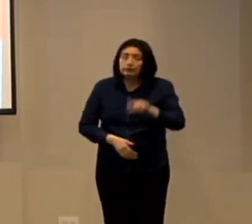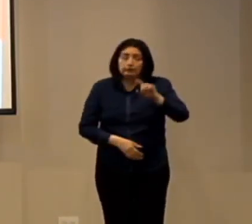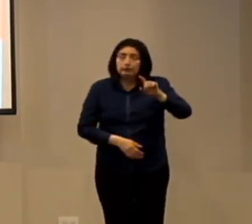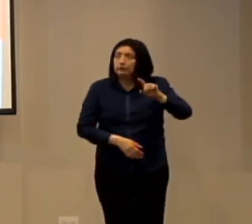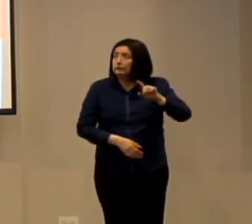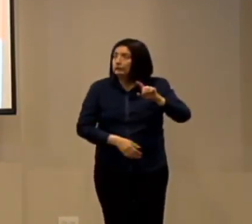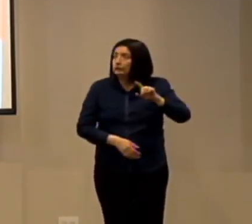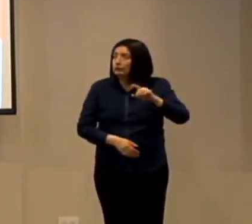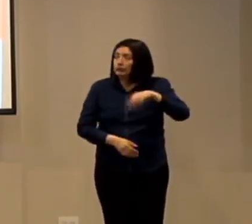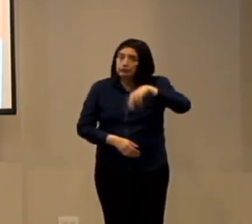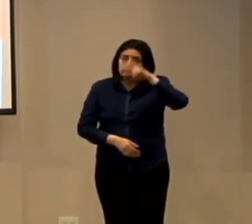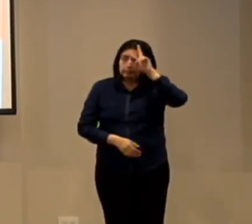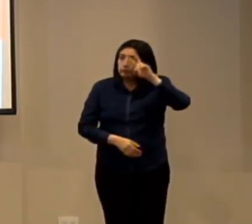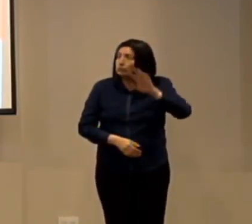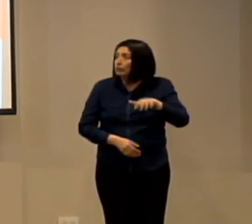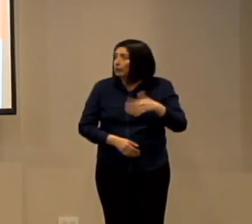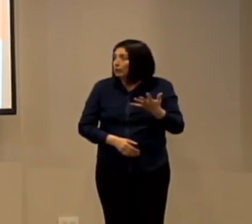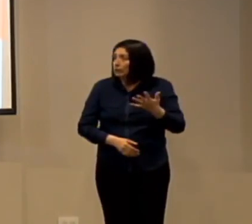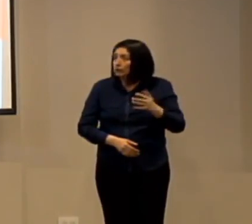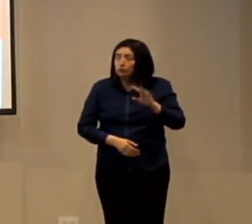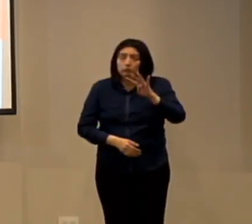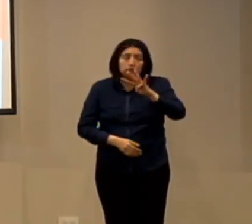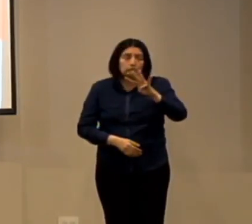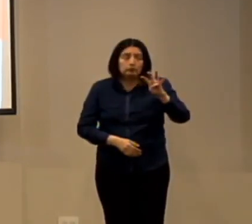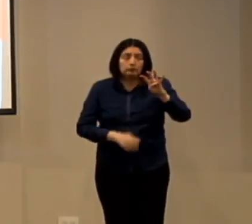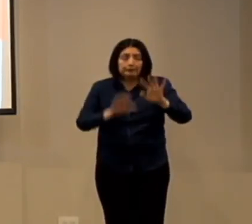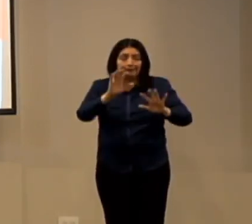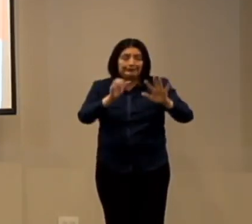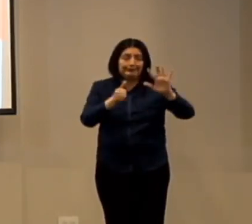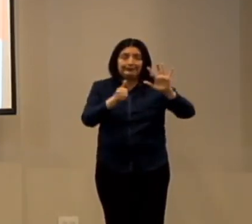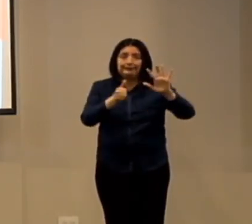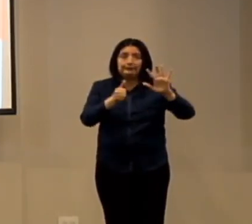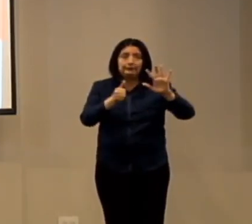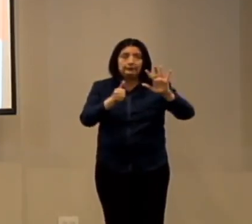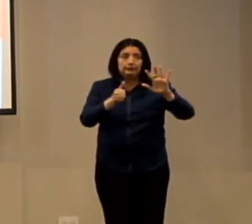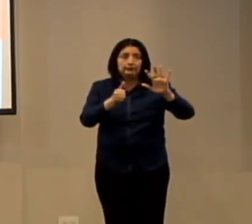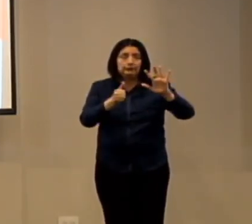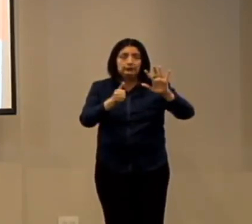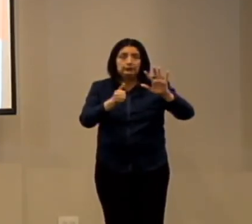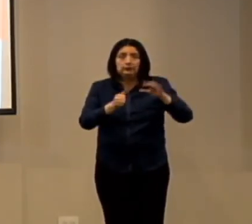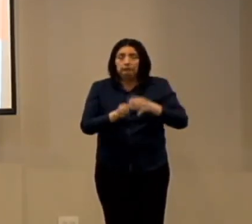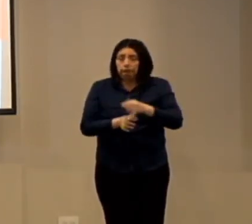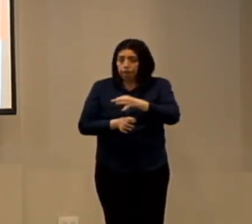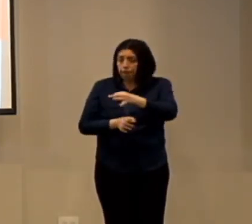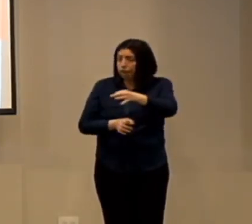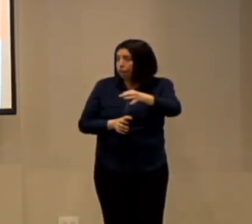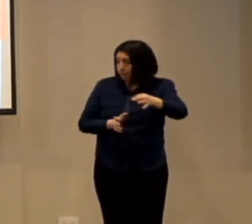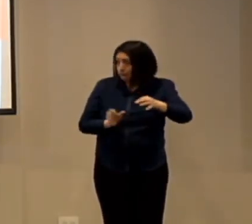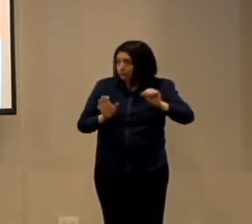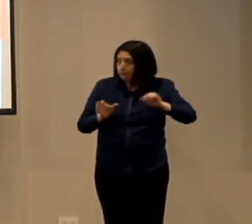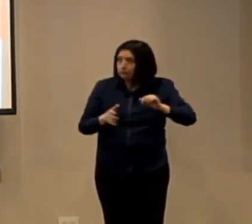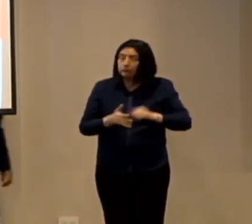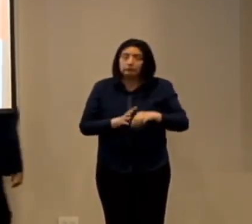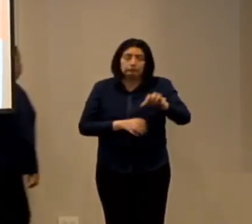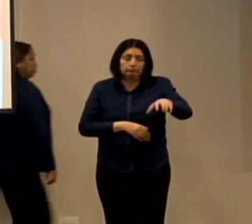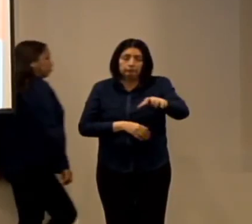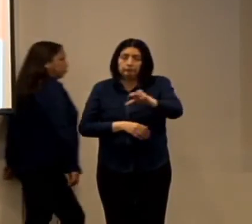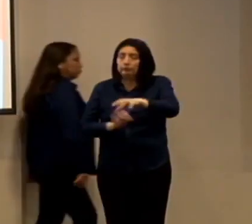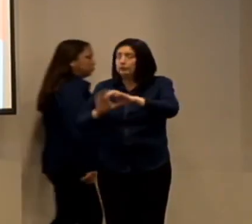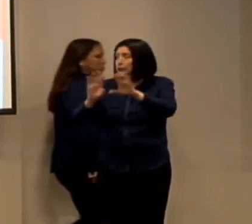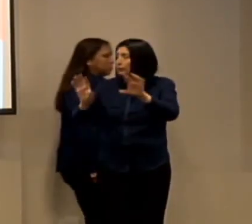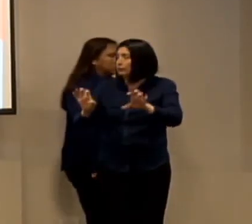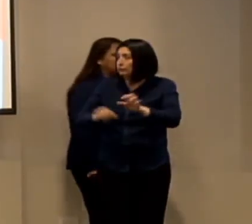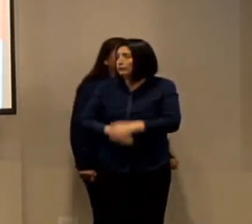1.400, en el Perú hay 416 distritos con establecimientos con